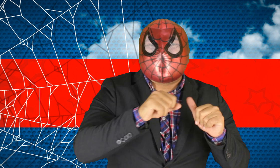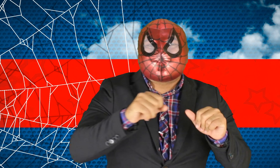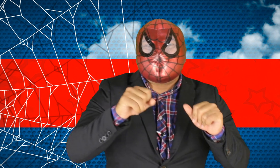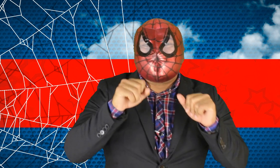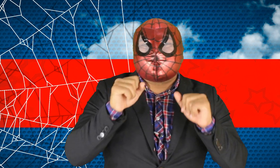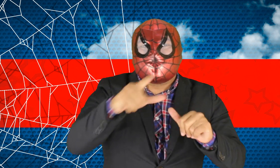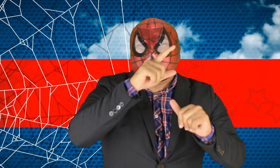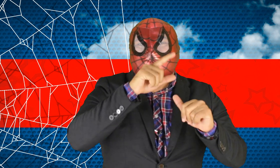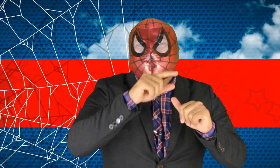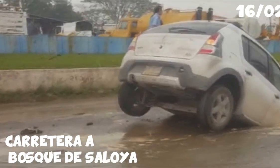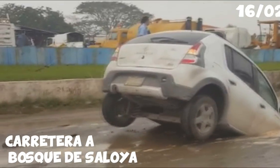vecinales del municipio.